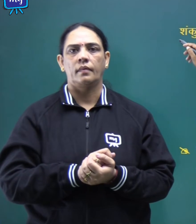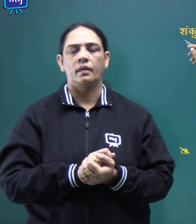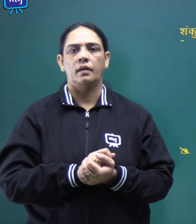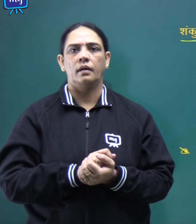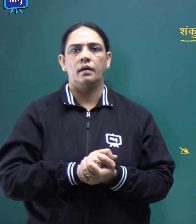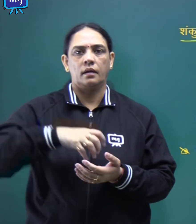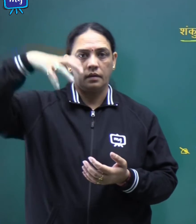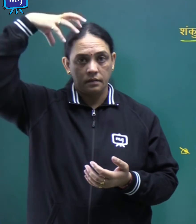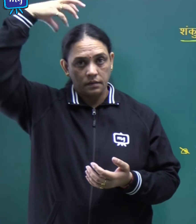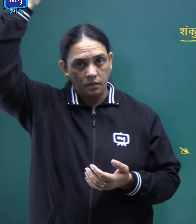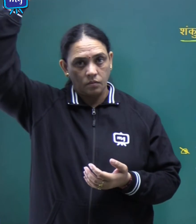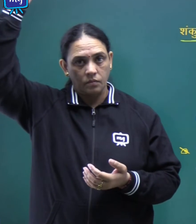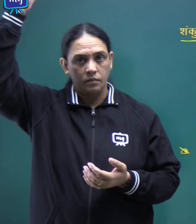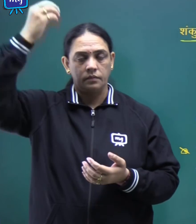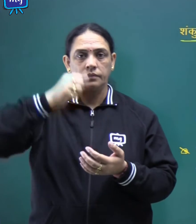शंकु,